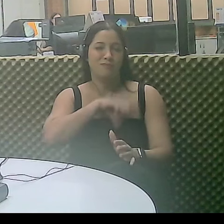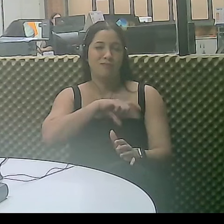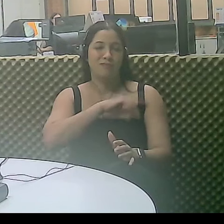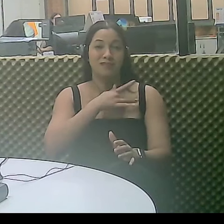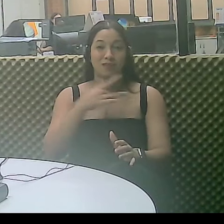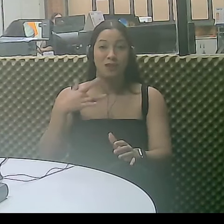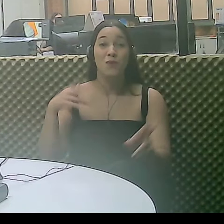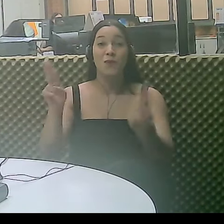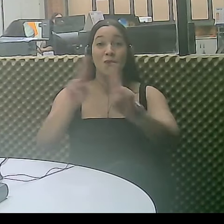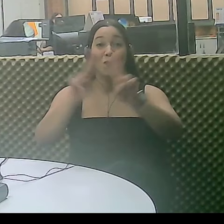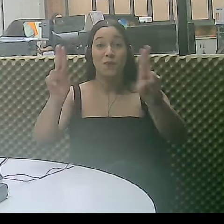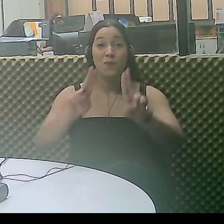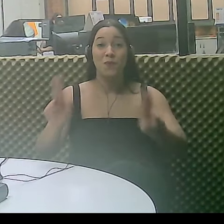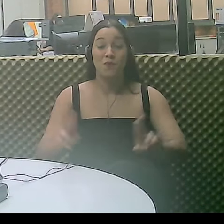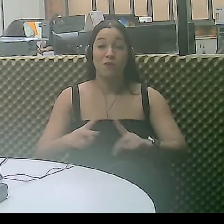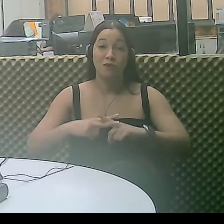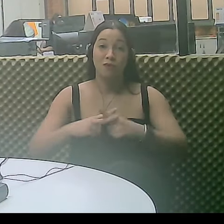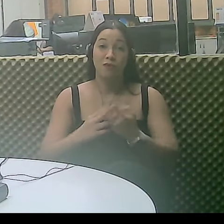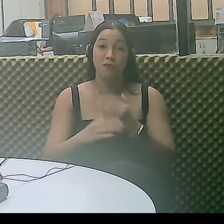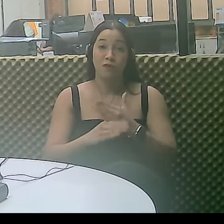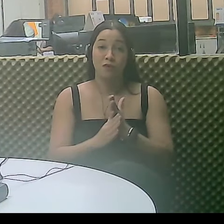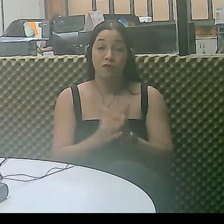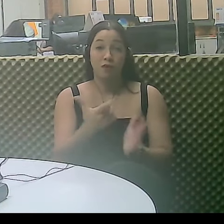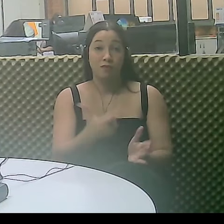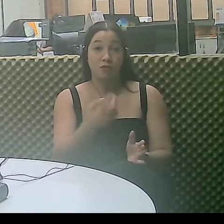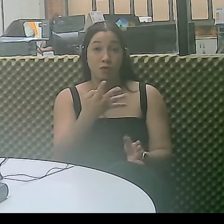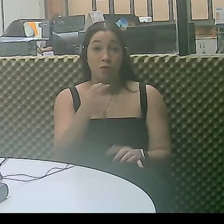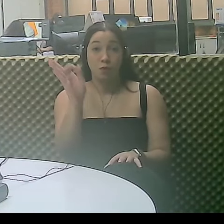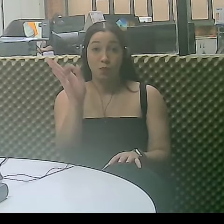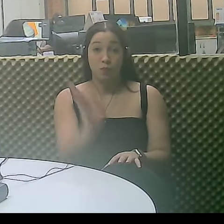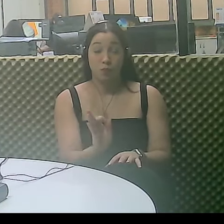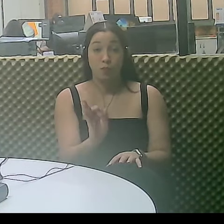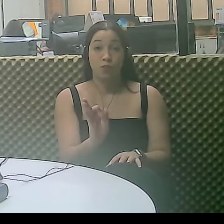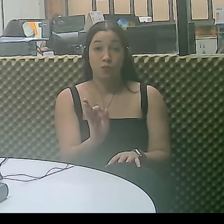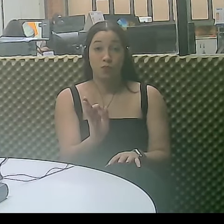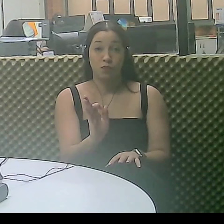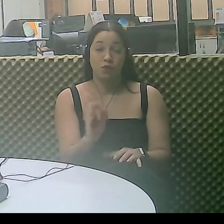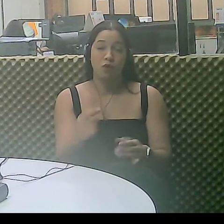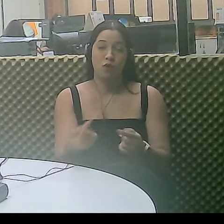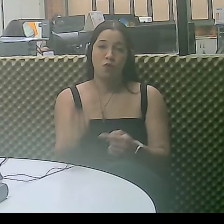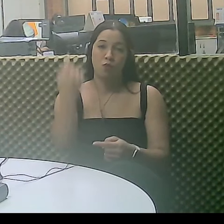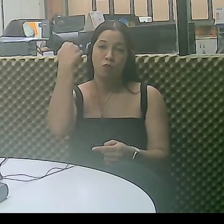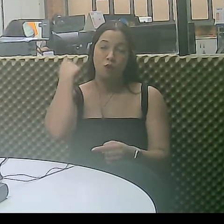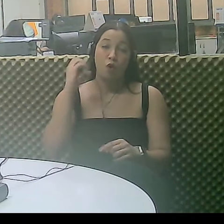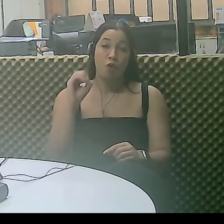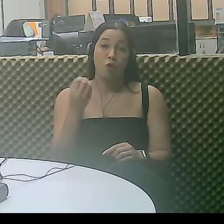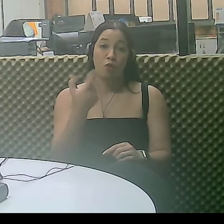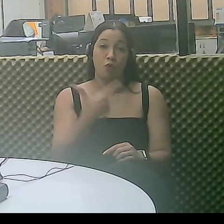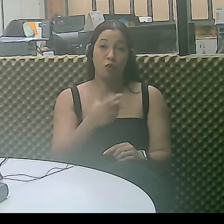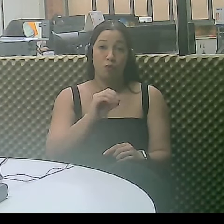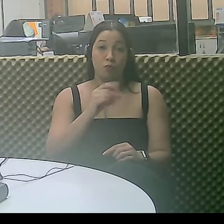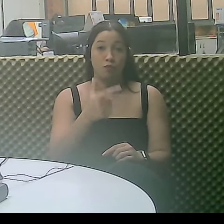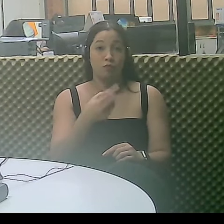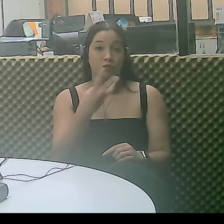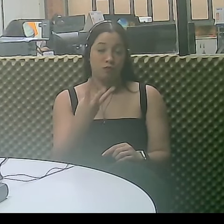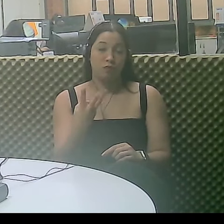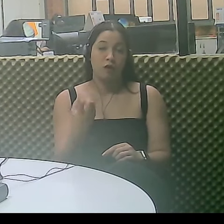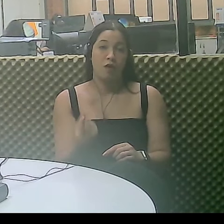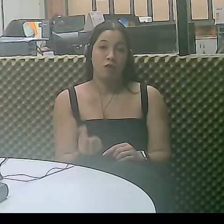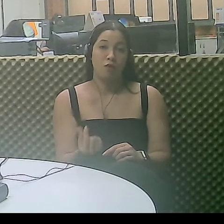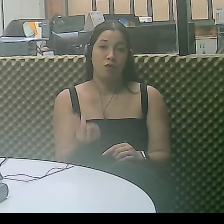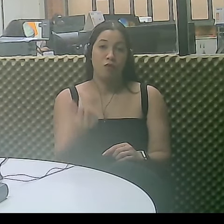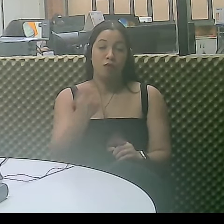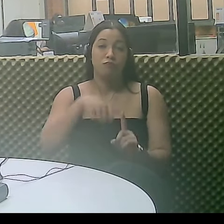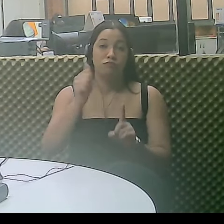pela Unimed Uberlândia terá reajuste de 24%, retroativo a outubro de 2023, sobre os valores